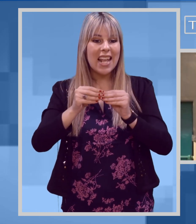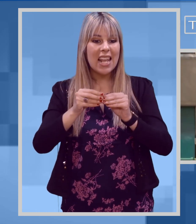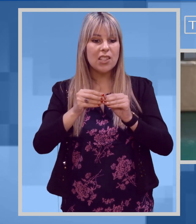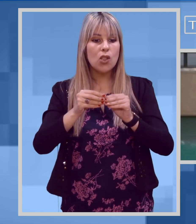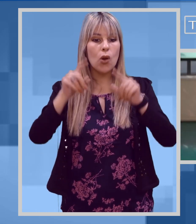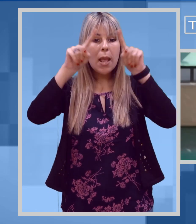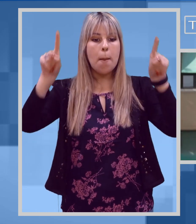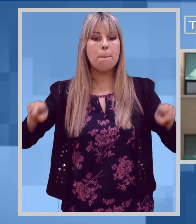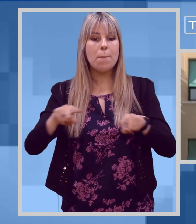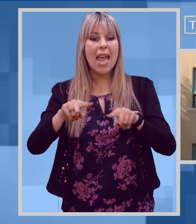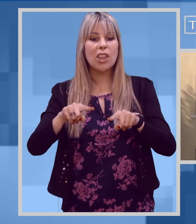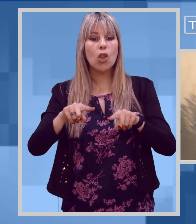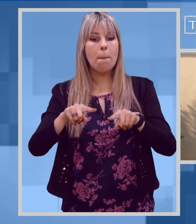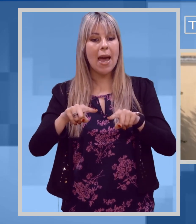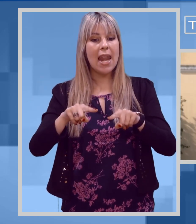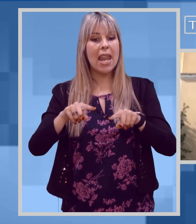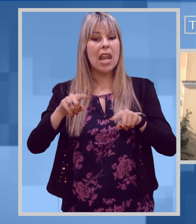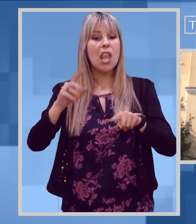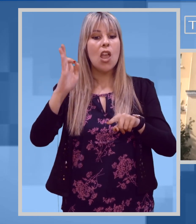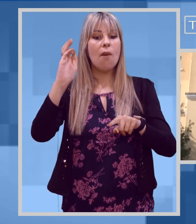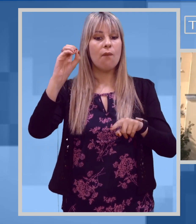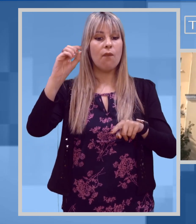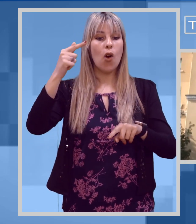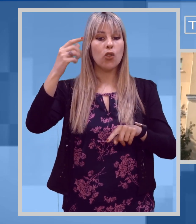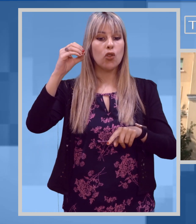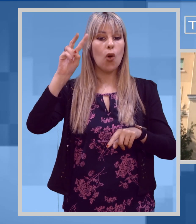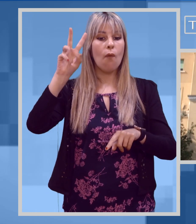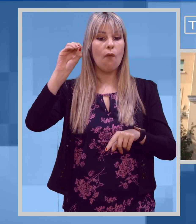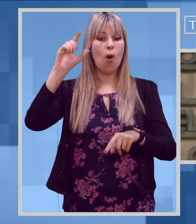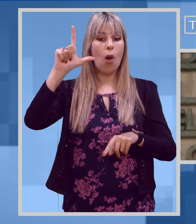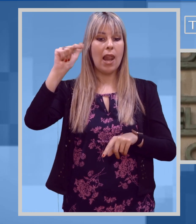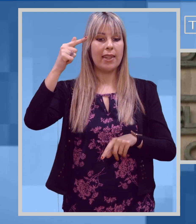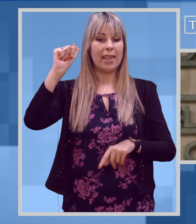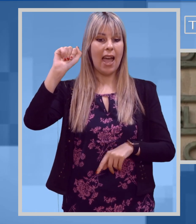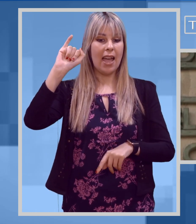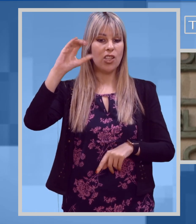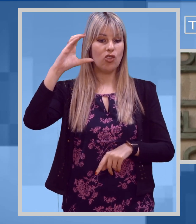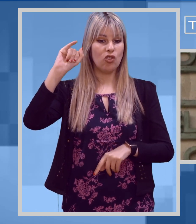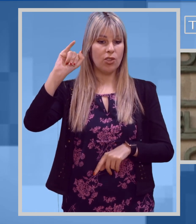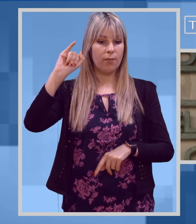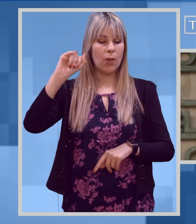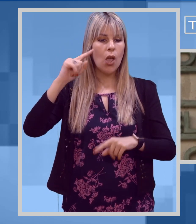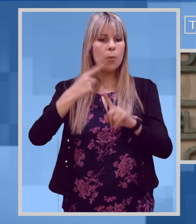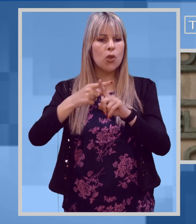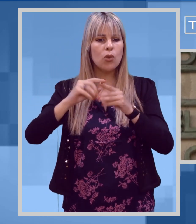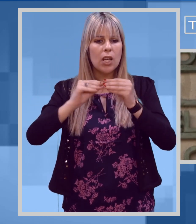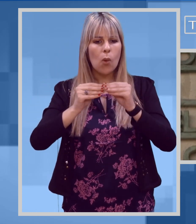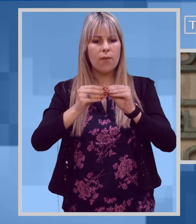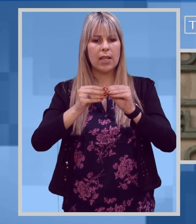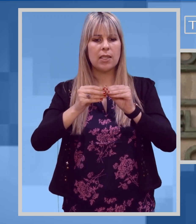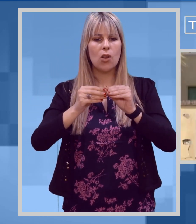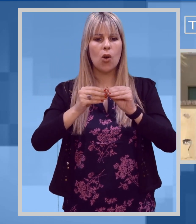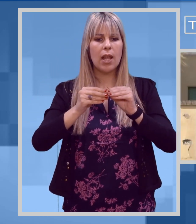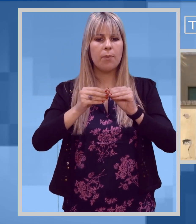e la riqualificazione dell'impianto di climatizzazione. Siamo molto soddisfatti, ha affermato